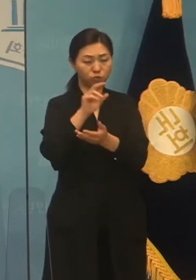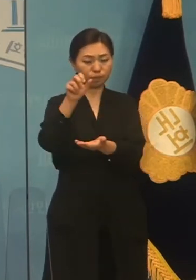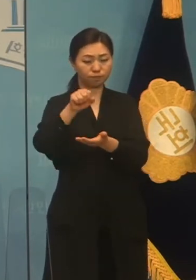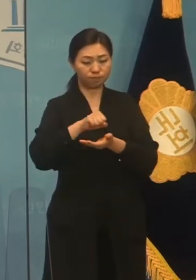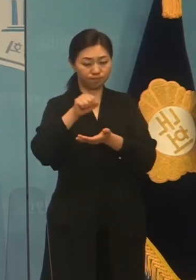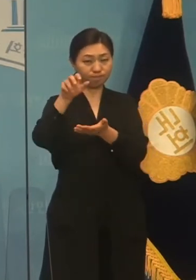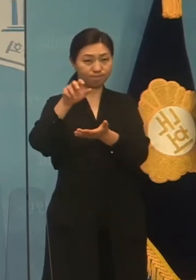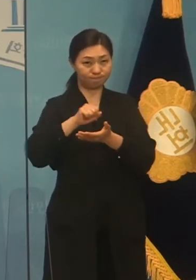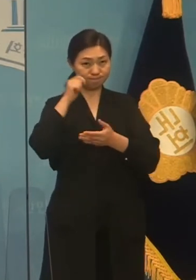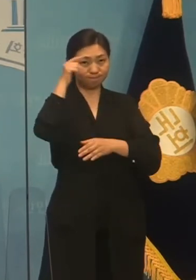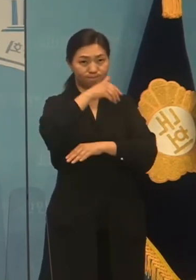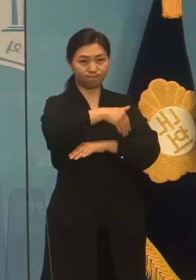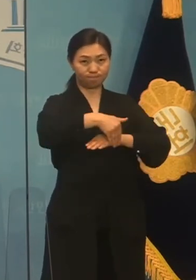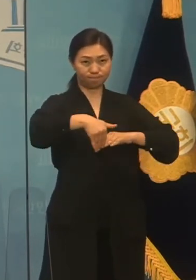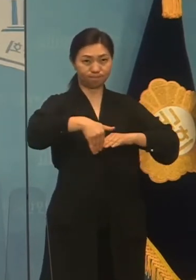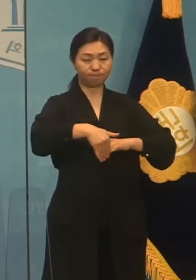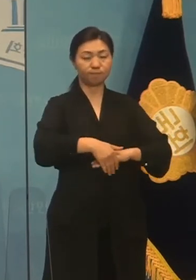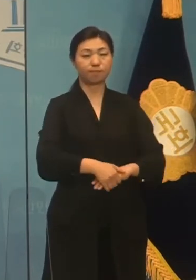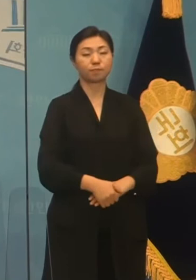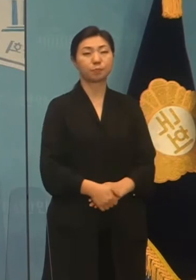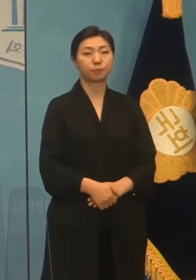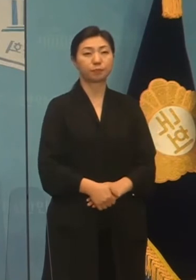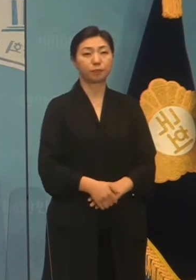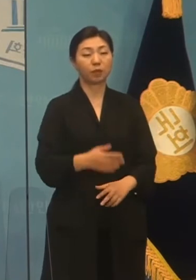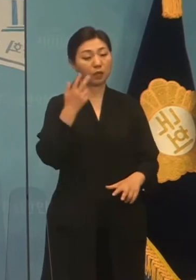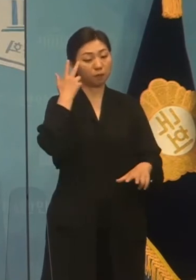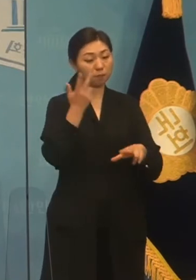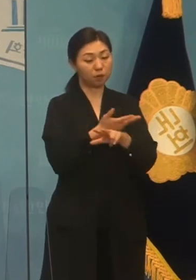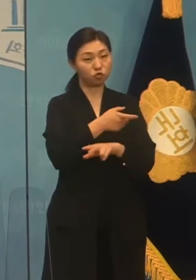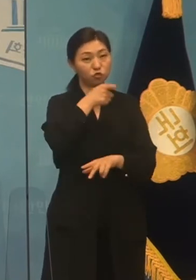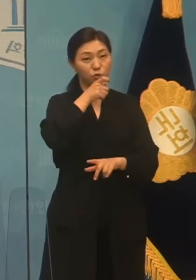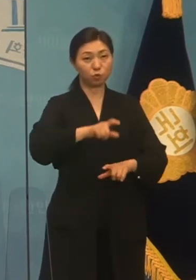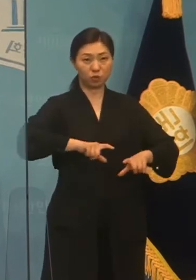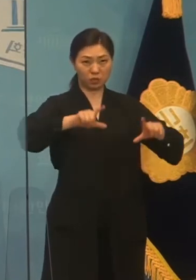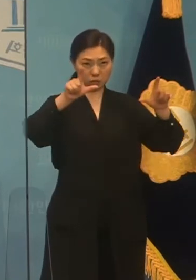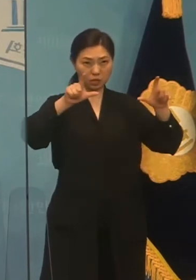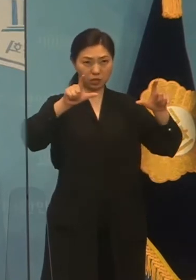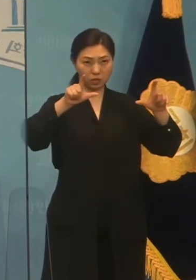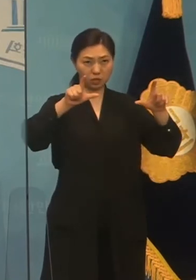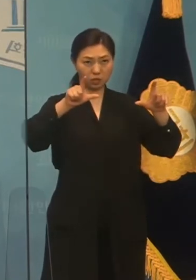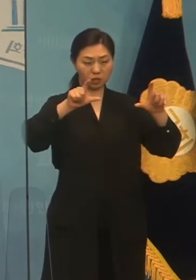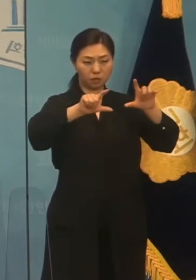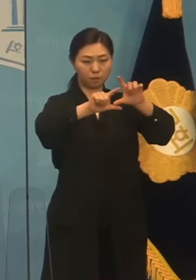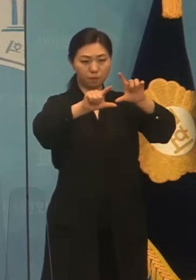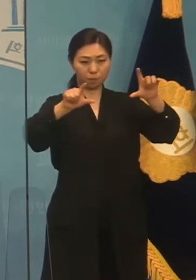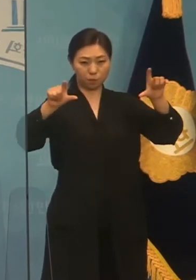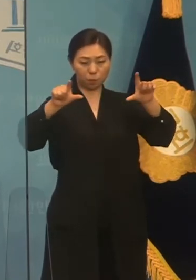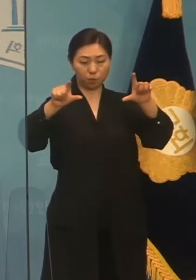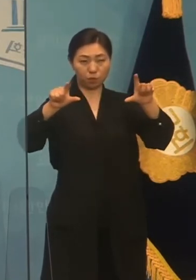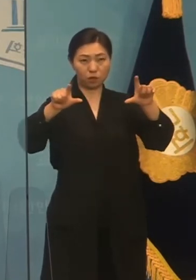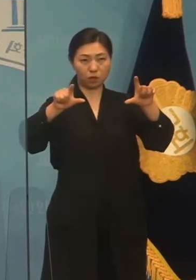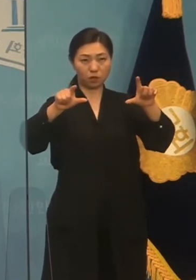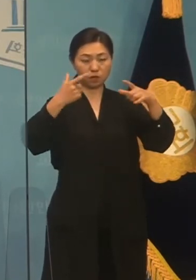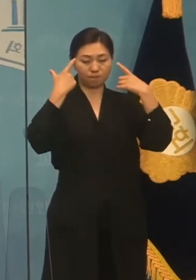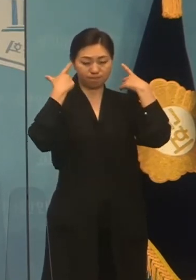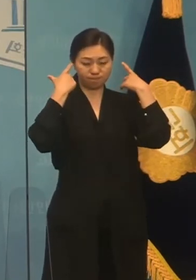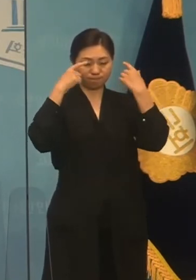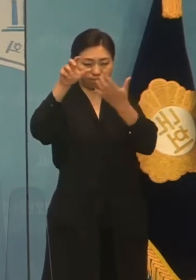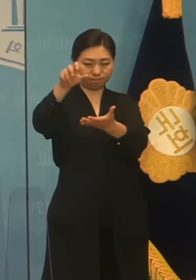도입 예정입니다. 매주 수요일에 일정량이 안정적으로 들어오고